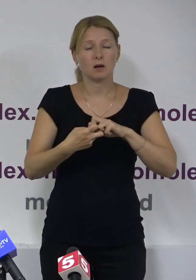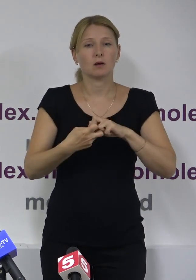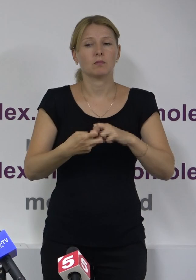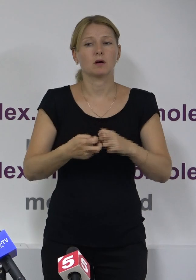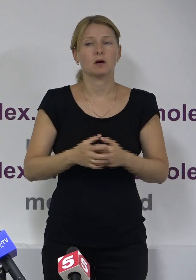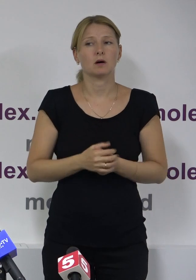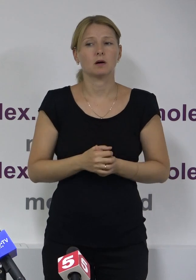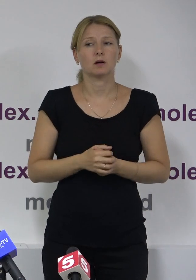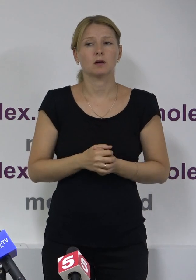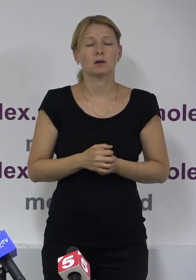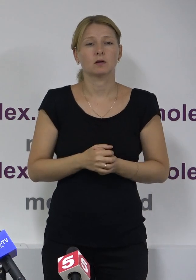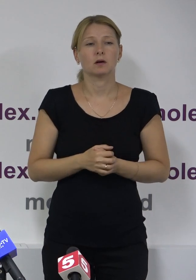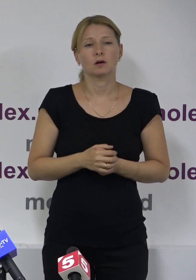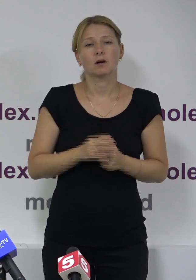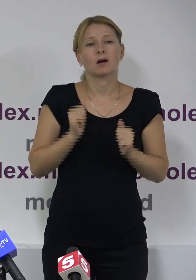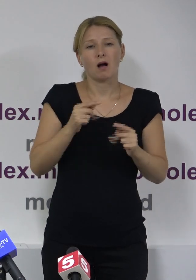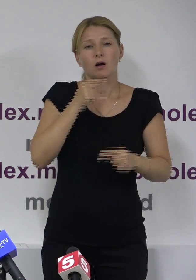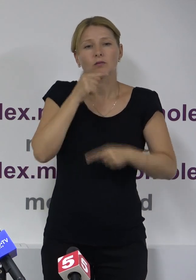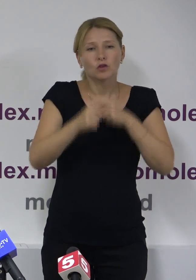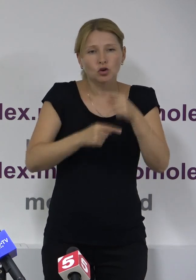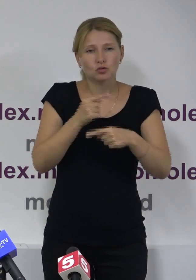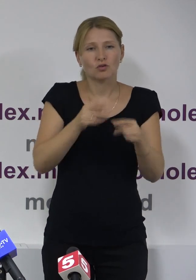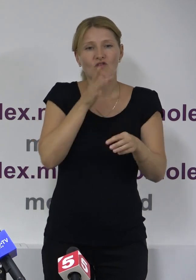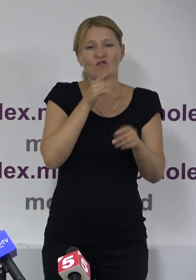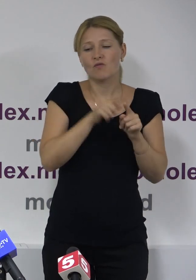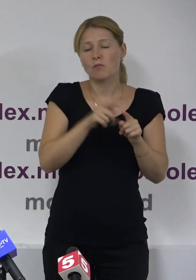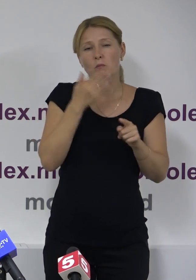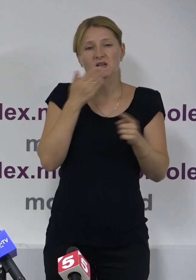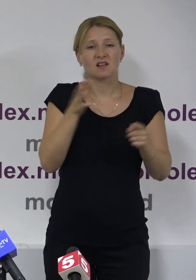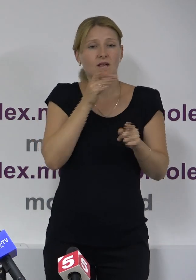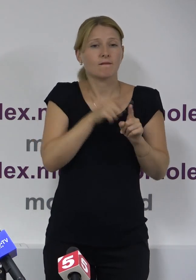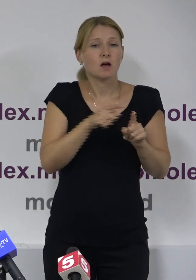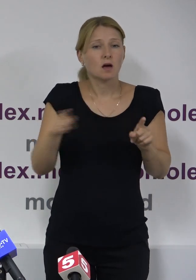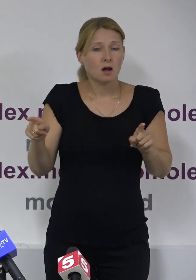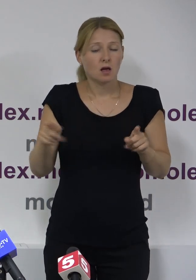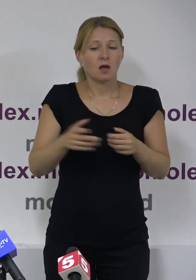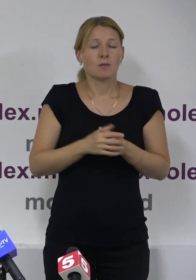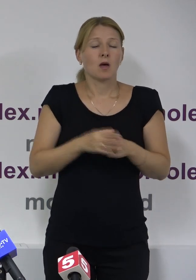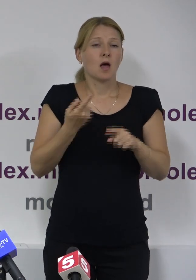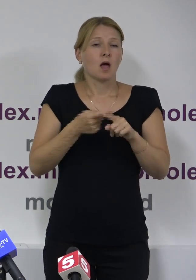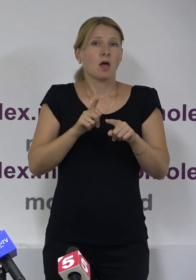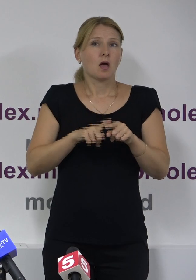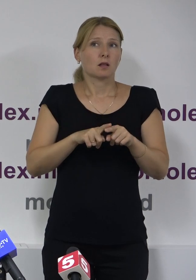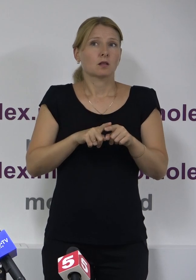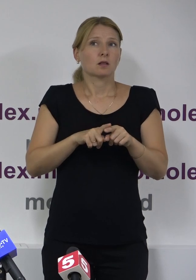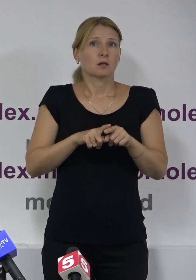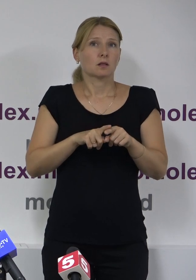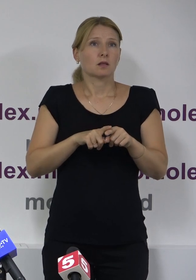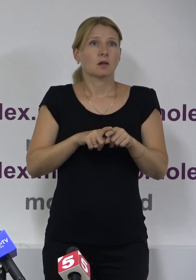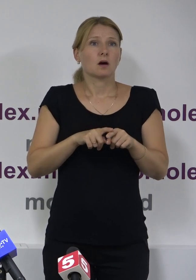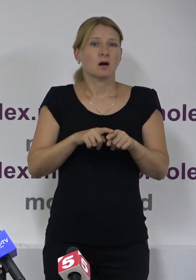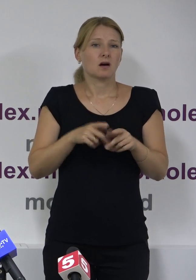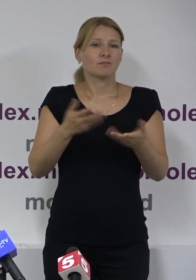clasică, deja putem să o numim, sau tradițională în ultimii ani, cum spuneam, este și activitatea cu potențial